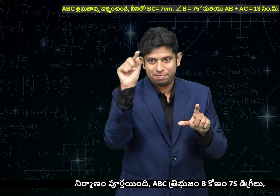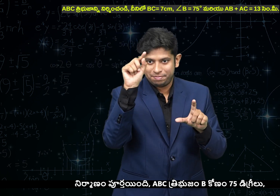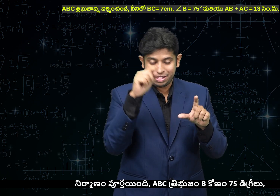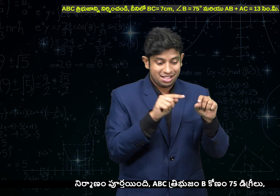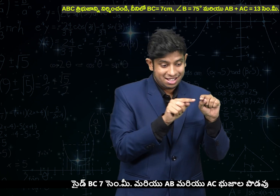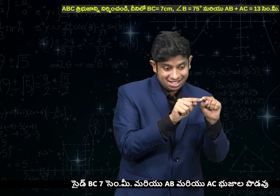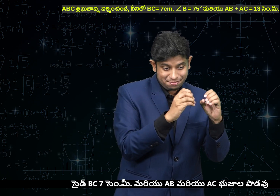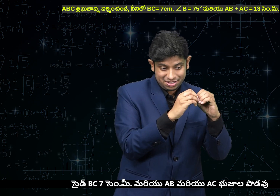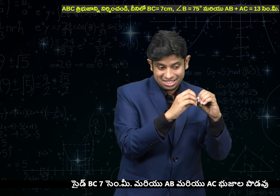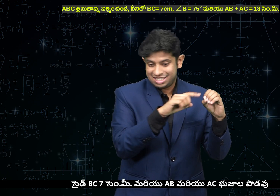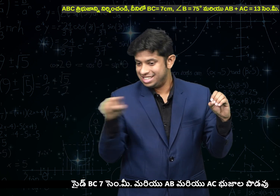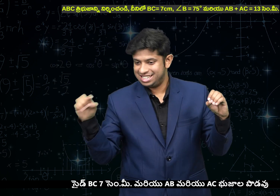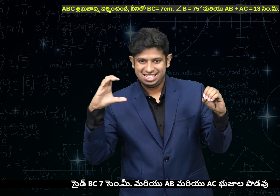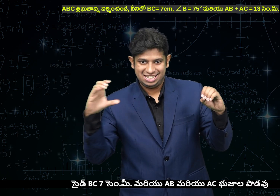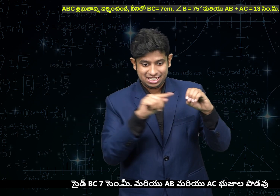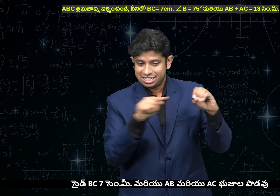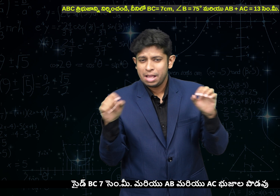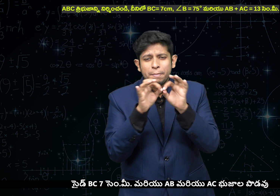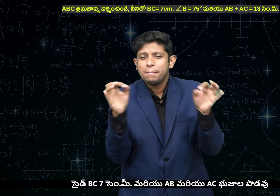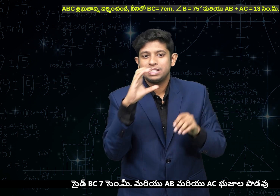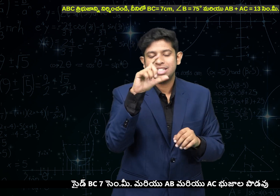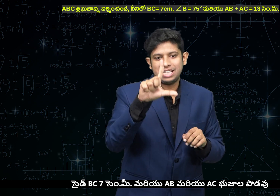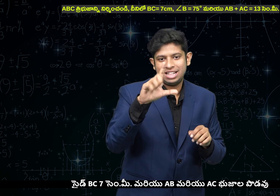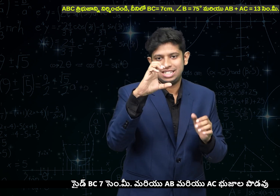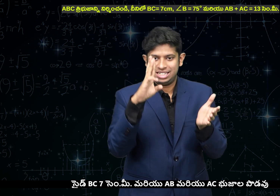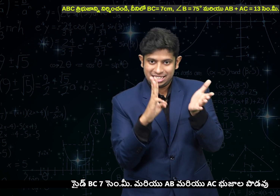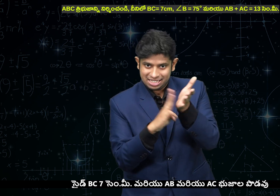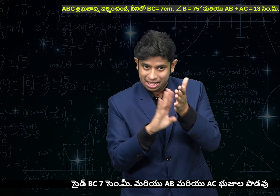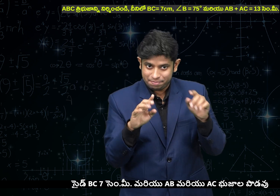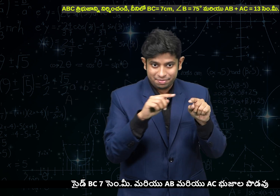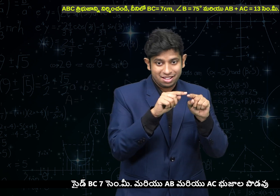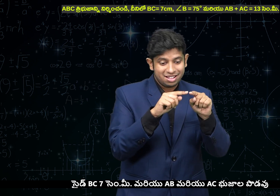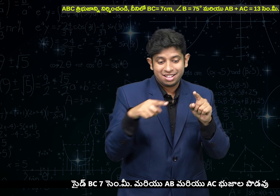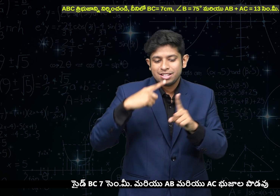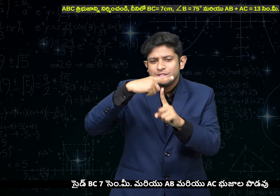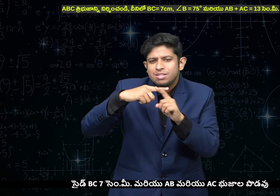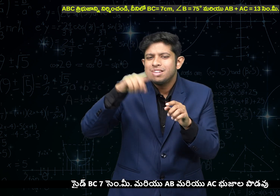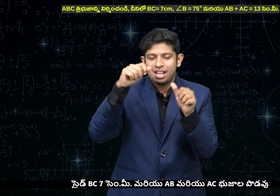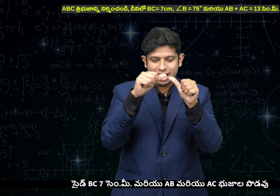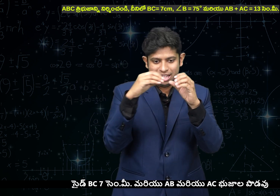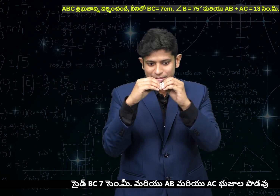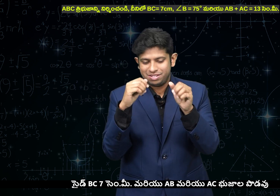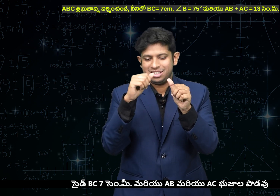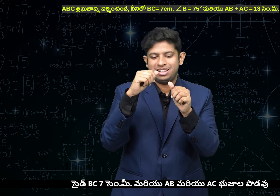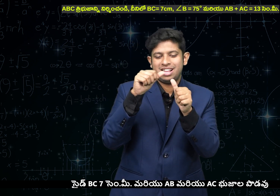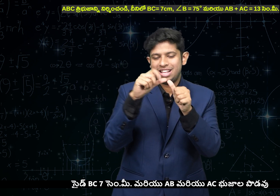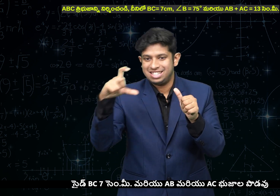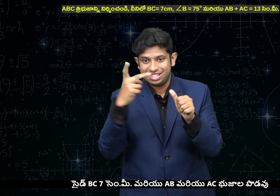డిగ్రీలు, సైడ్ బీసీ 7 సెంటీమీటర్లు మరియు ఏబి మరియు ఏసీ భుజాల